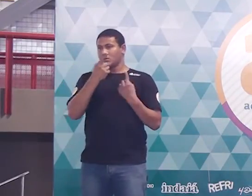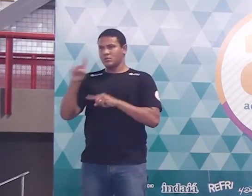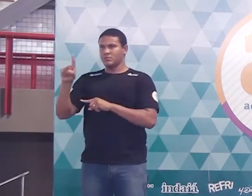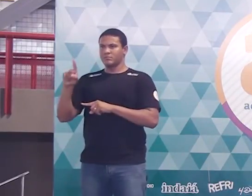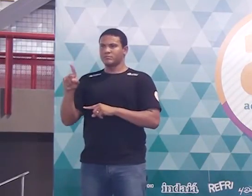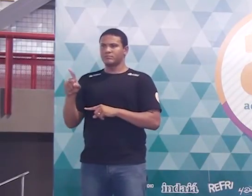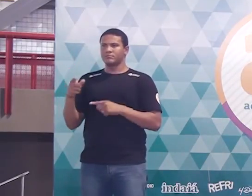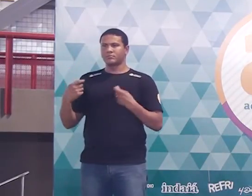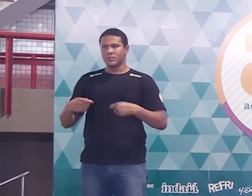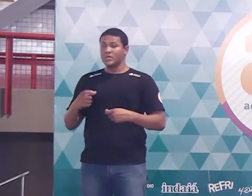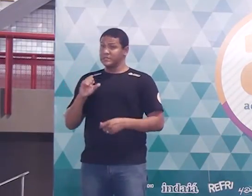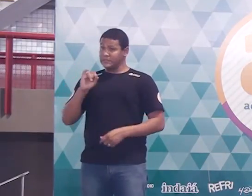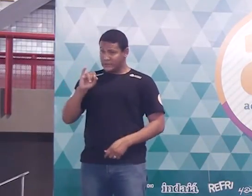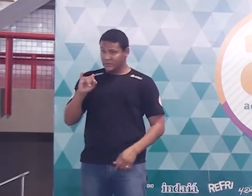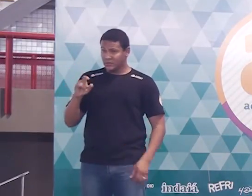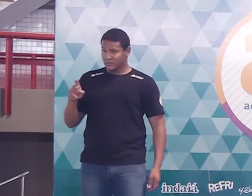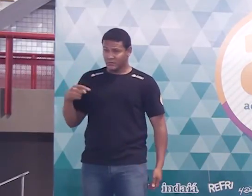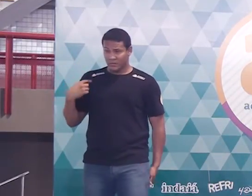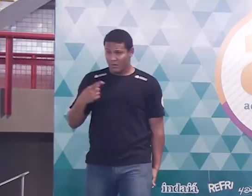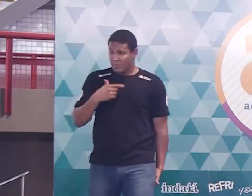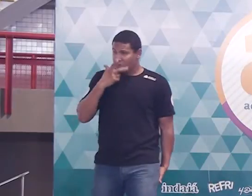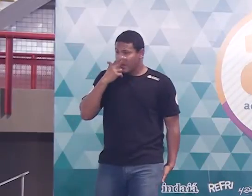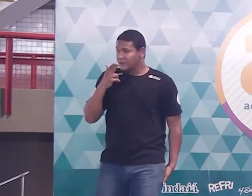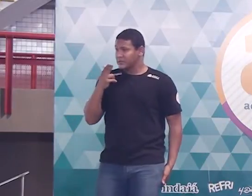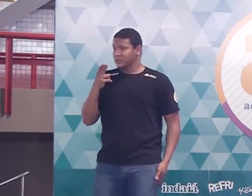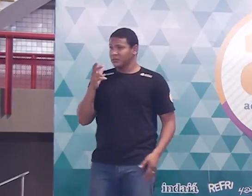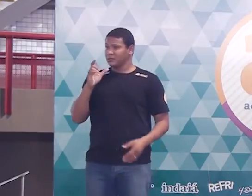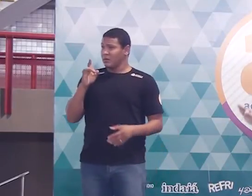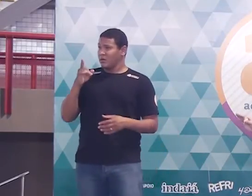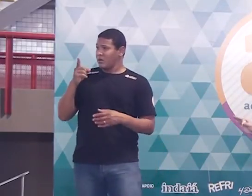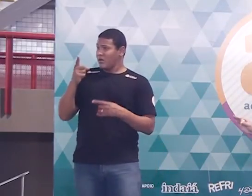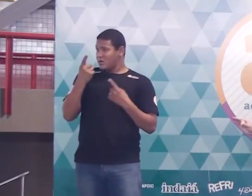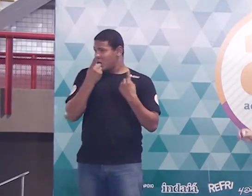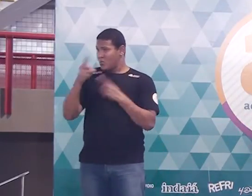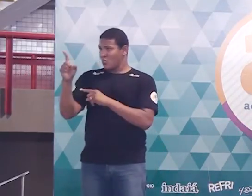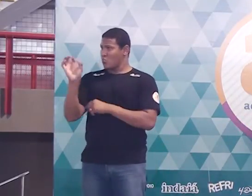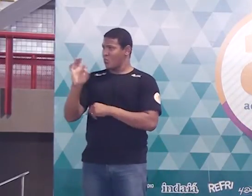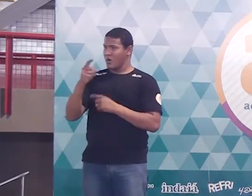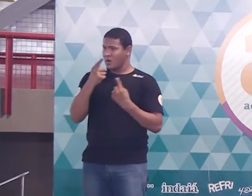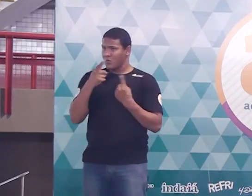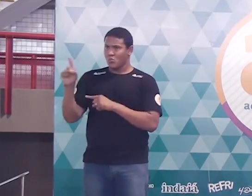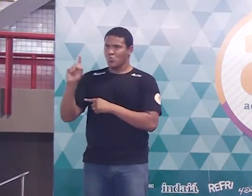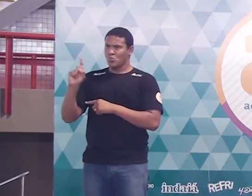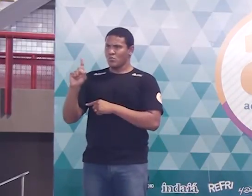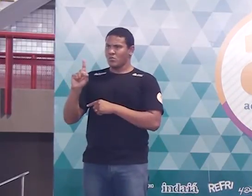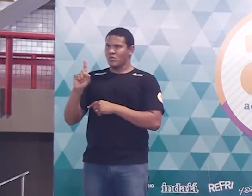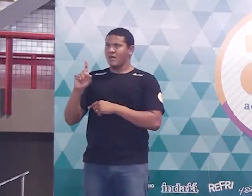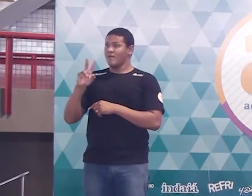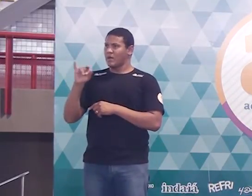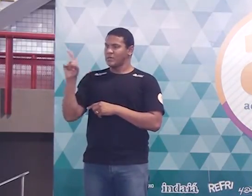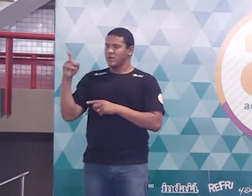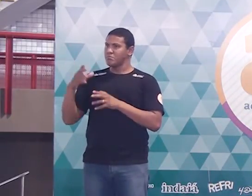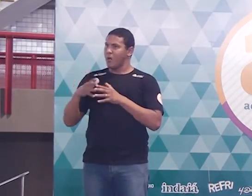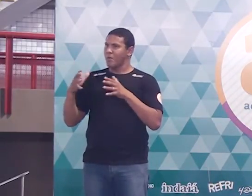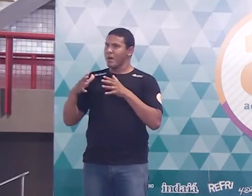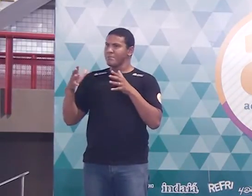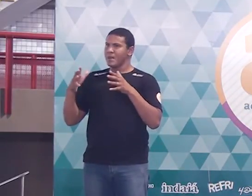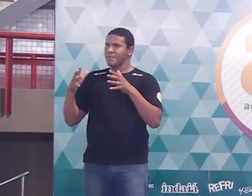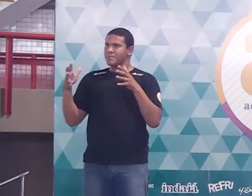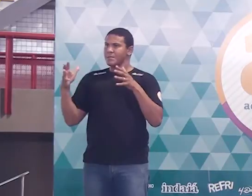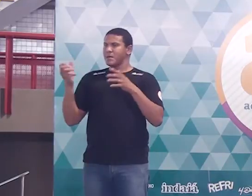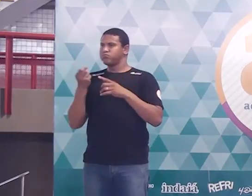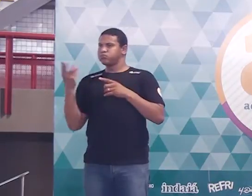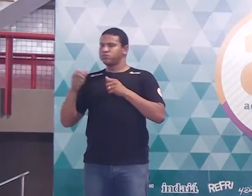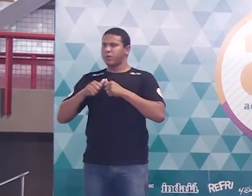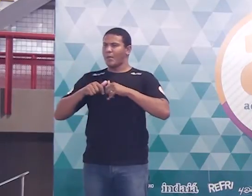não encontrarmos um jeito de combater o Aedes, ele vai só aumentar cada vez mais o número de